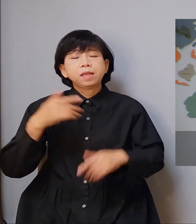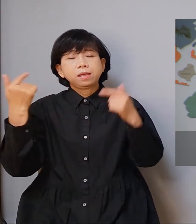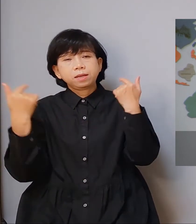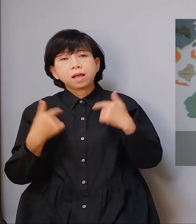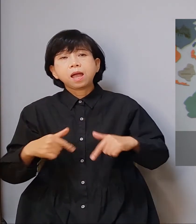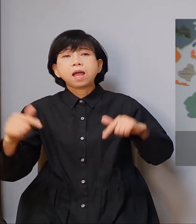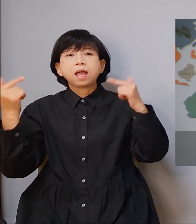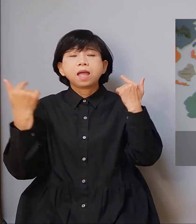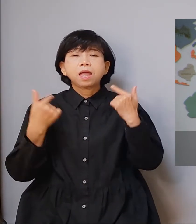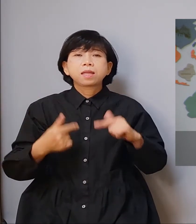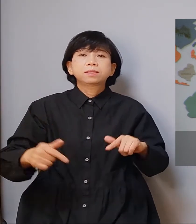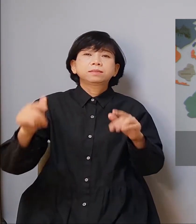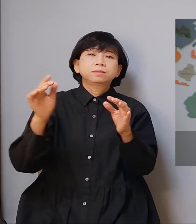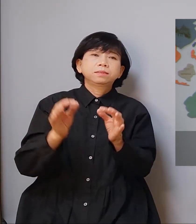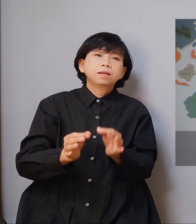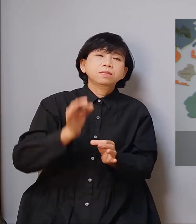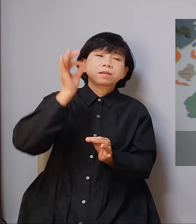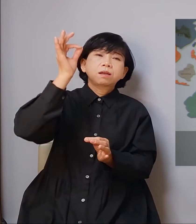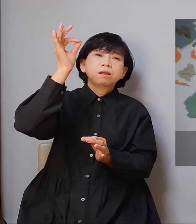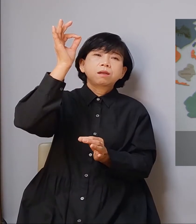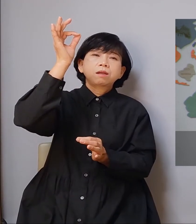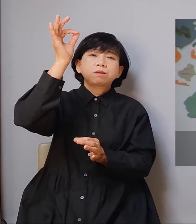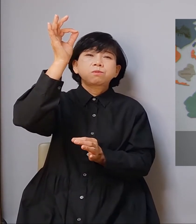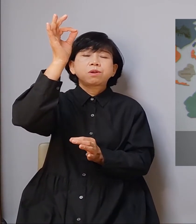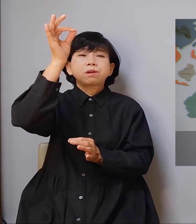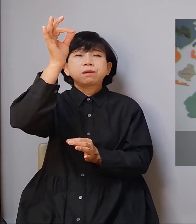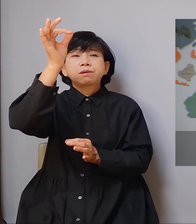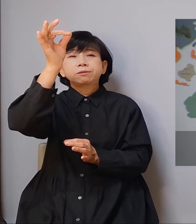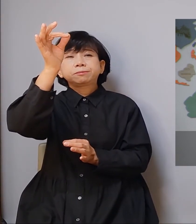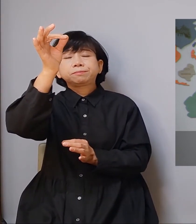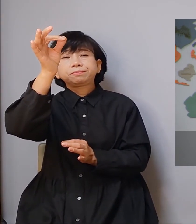소망, 내가 항상